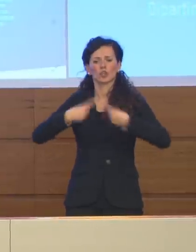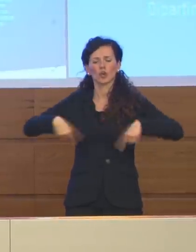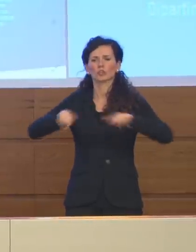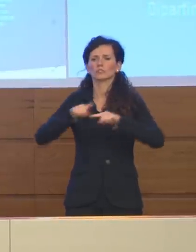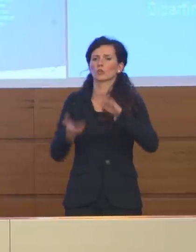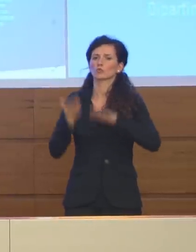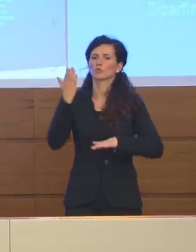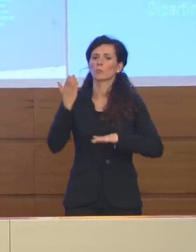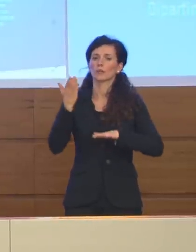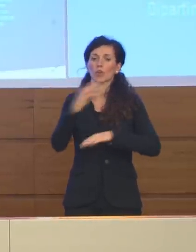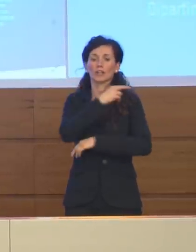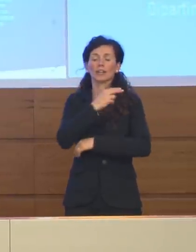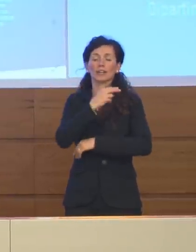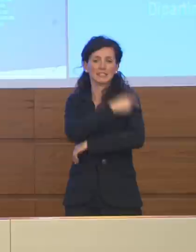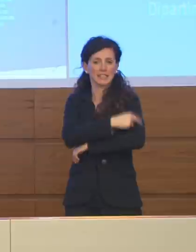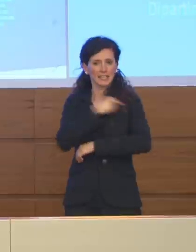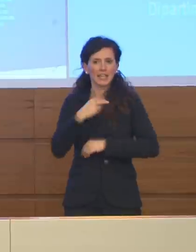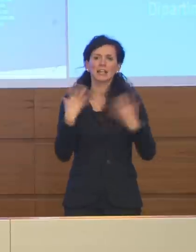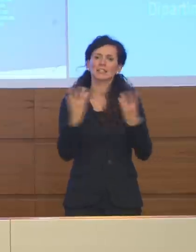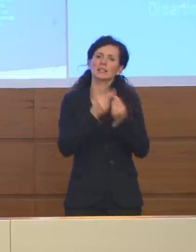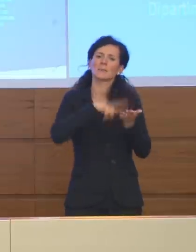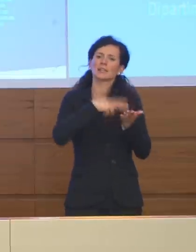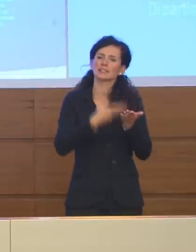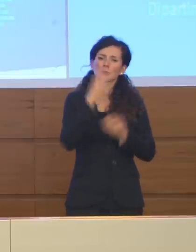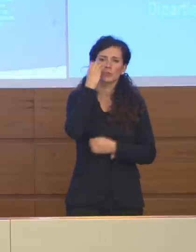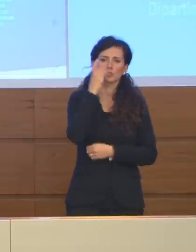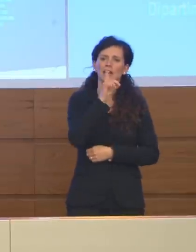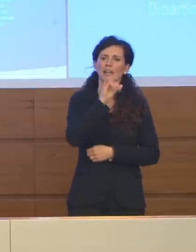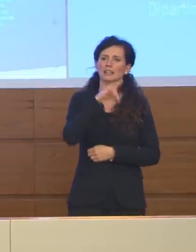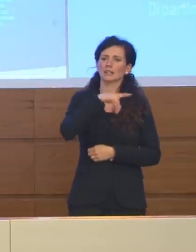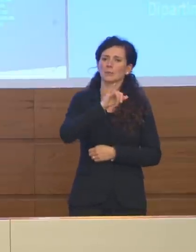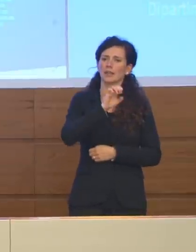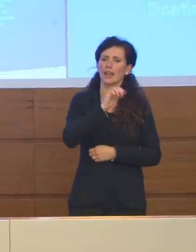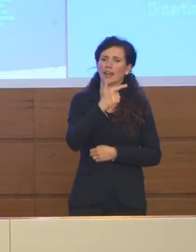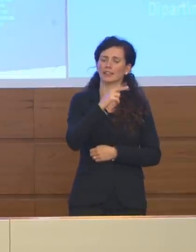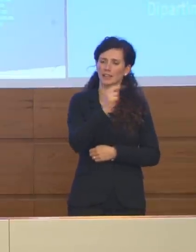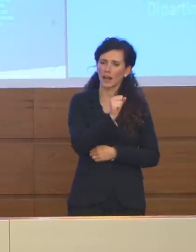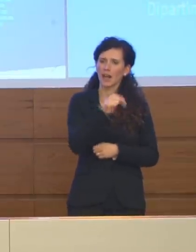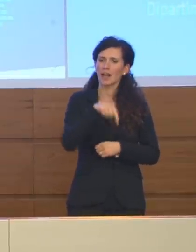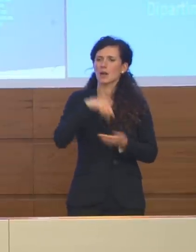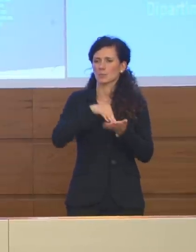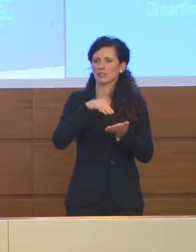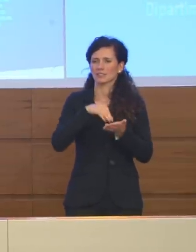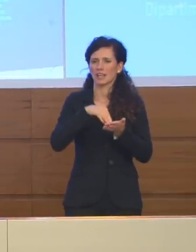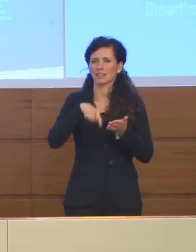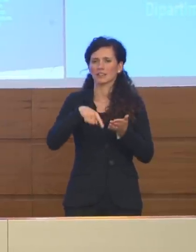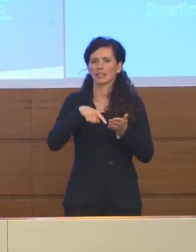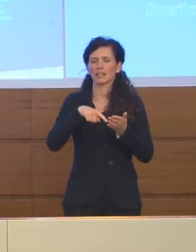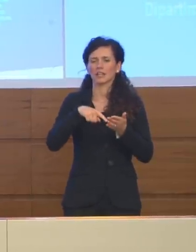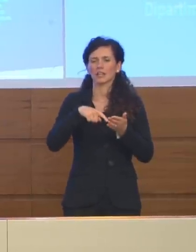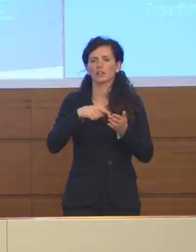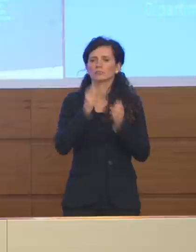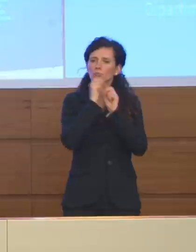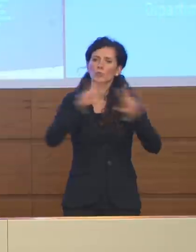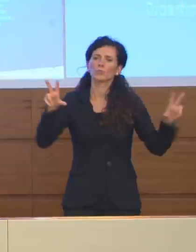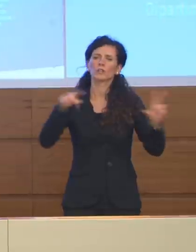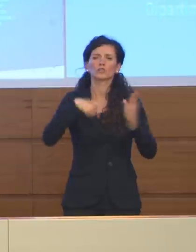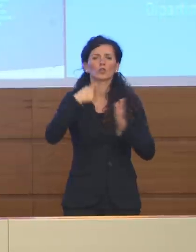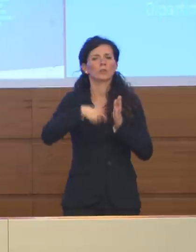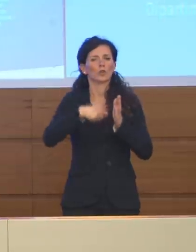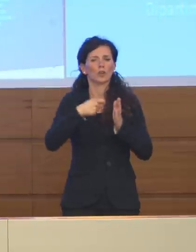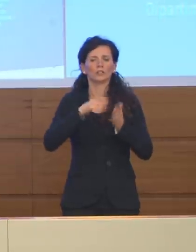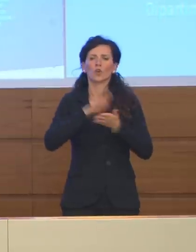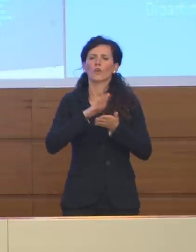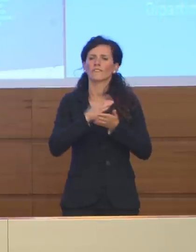di sanità e susanna di pietra che pure oggi ci accompagna nel corso di questa comunicato stampa